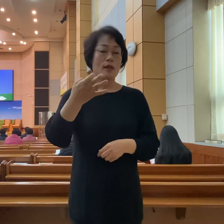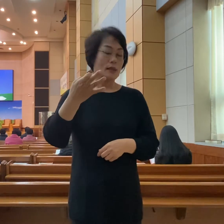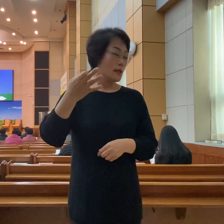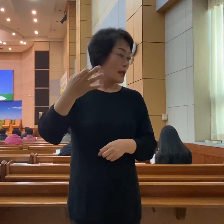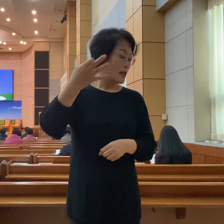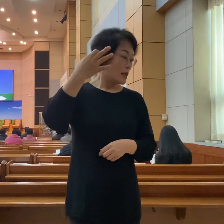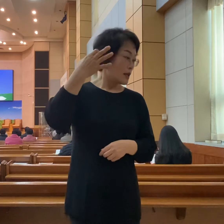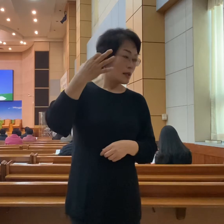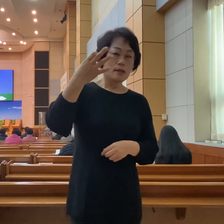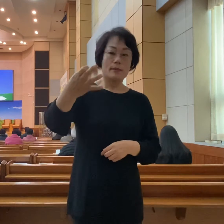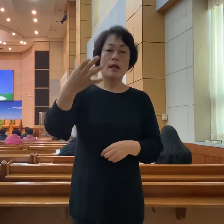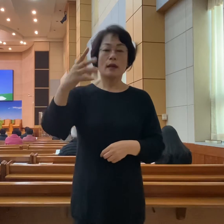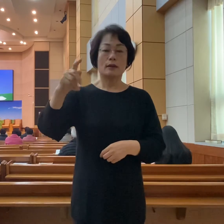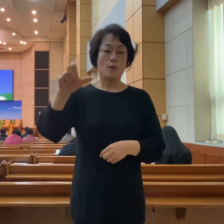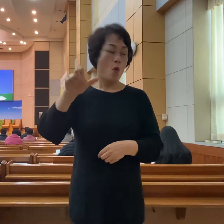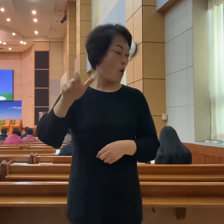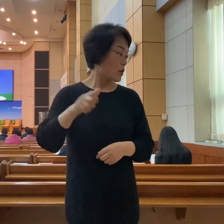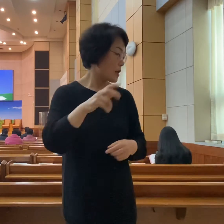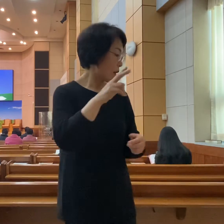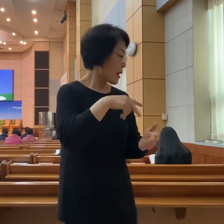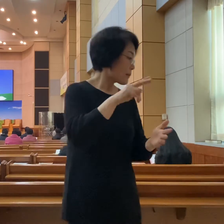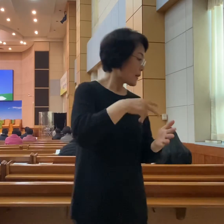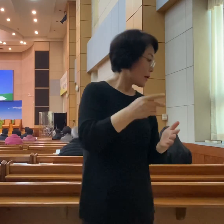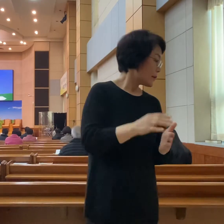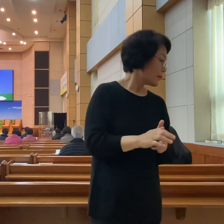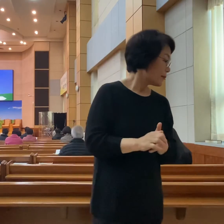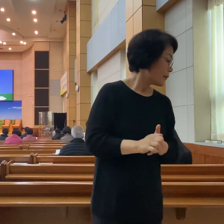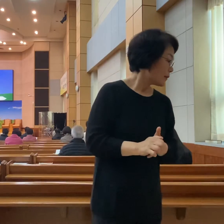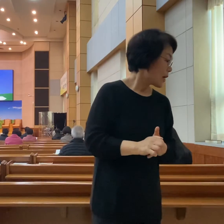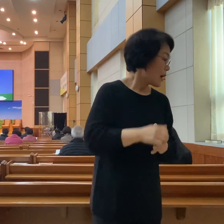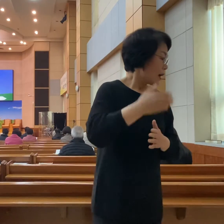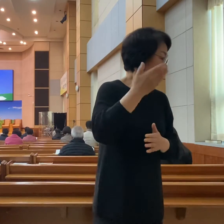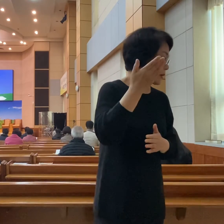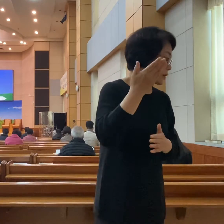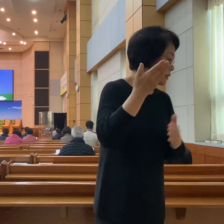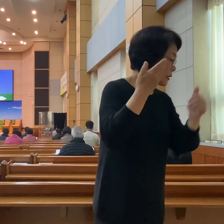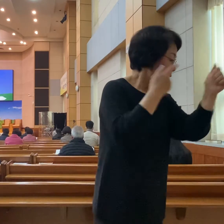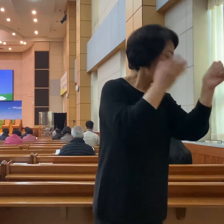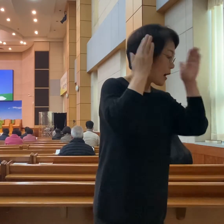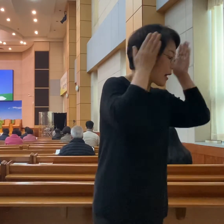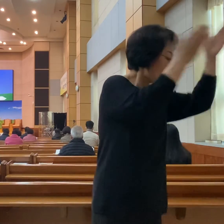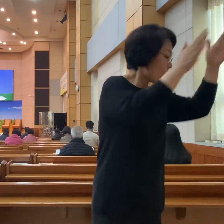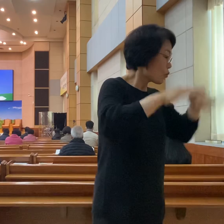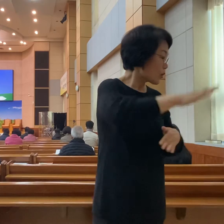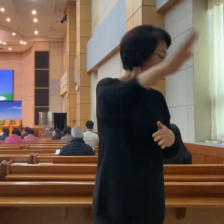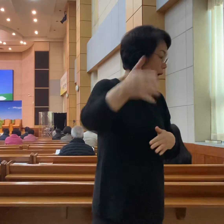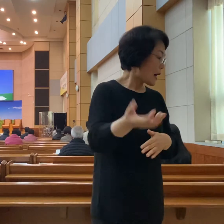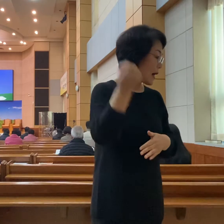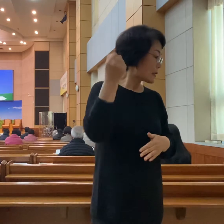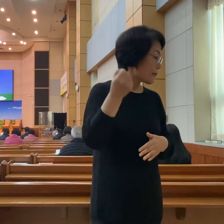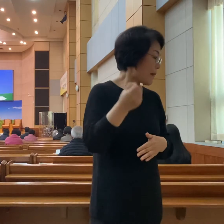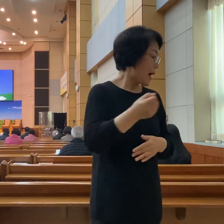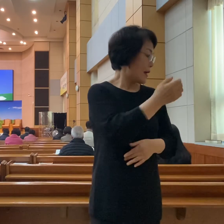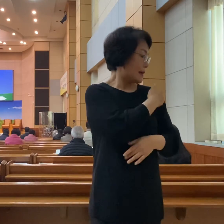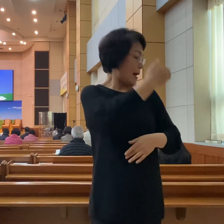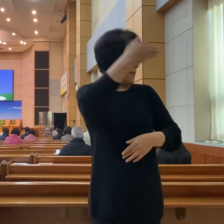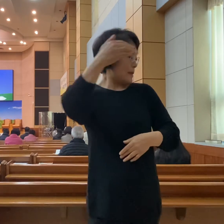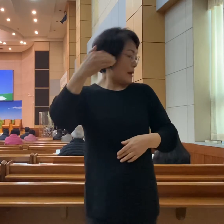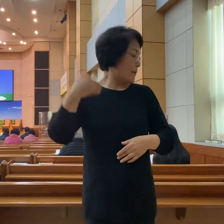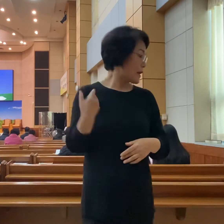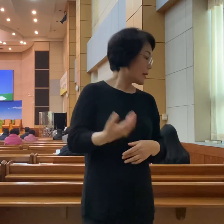15절 말씀도 같이 읽도록 하겠습니다. 시작. 그를 향하여 우리가 가진